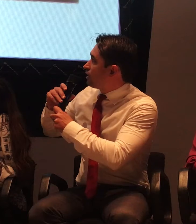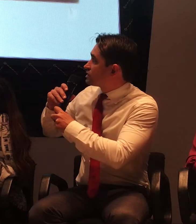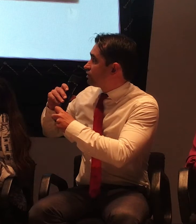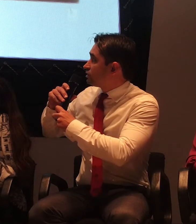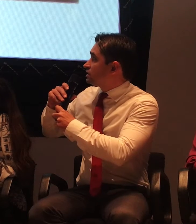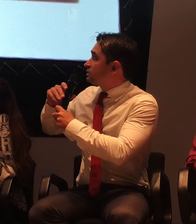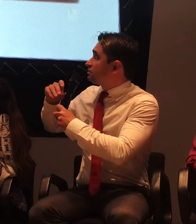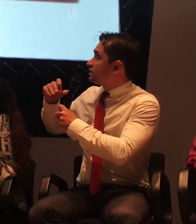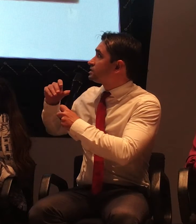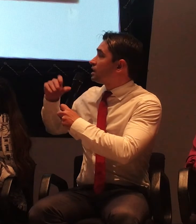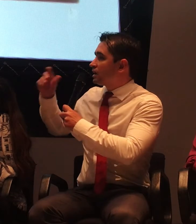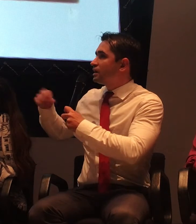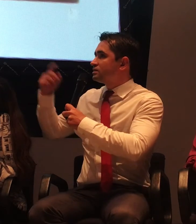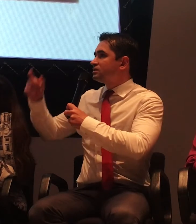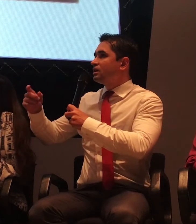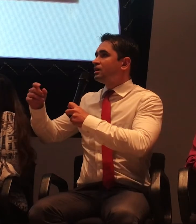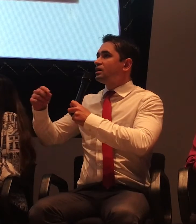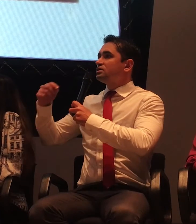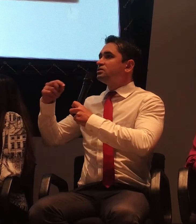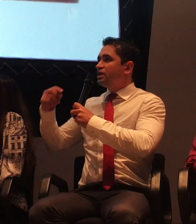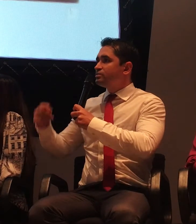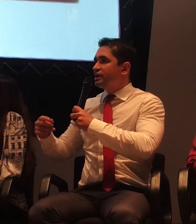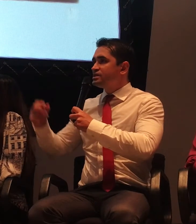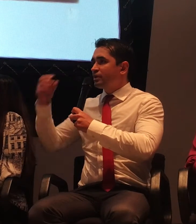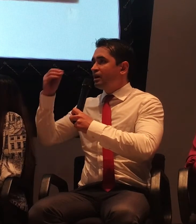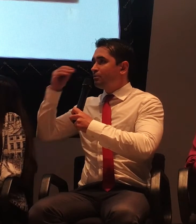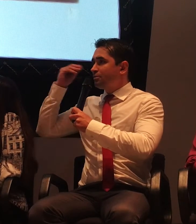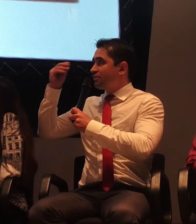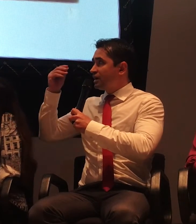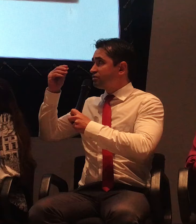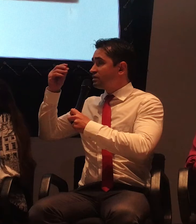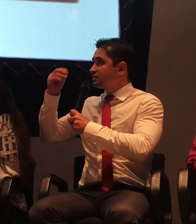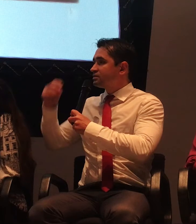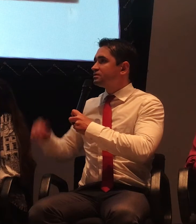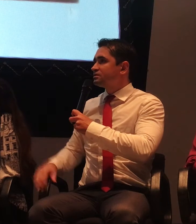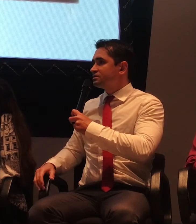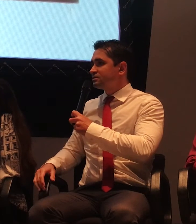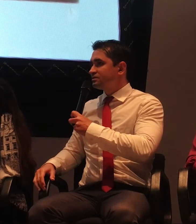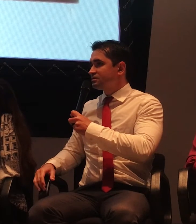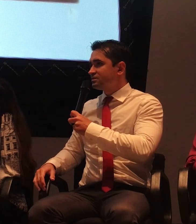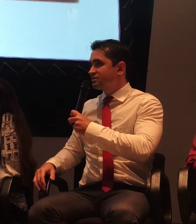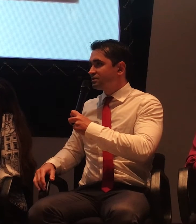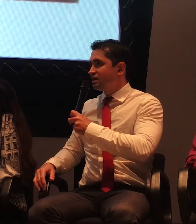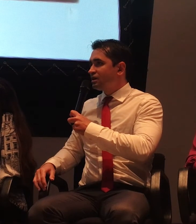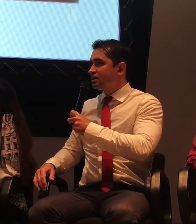É o que você falou, né? Antigamente a gente deixava o paciente esperando 2 meses. 2 meses para ativar. Agora, usualmente,